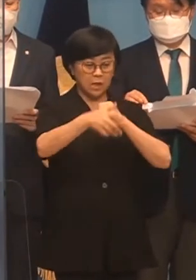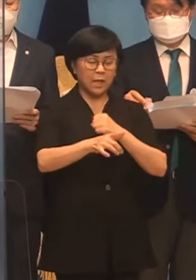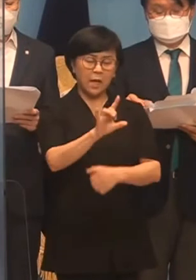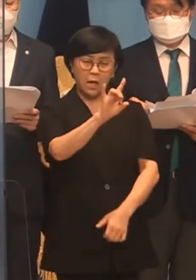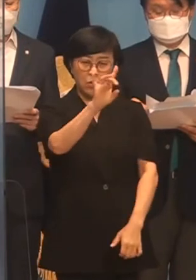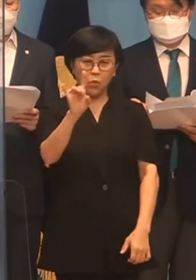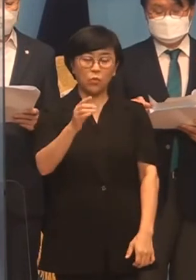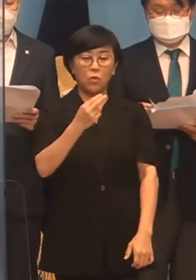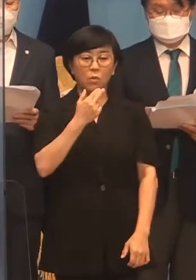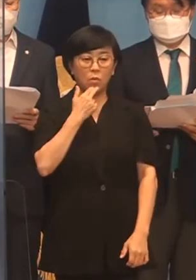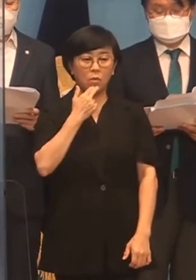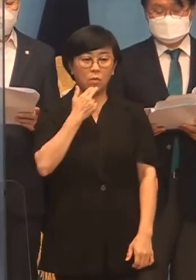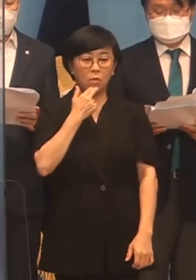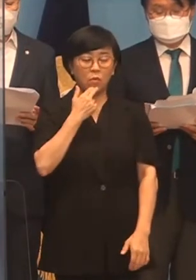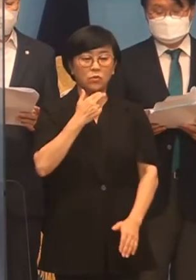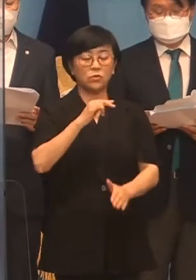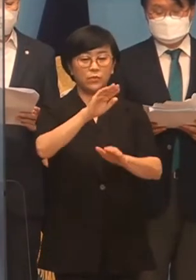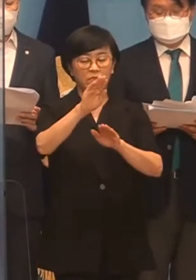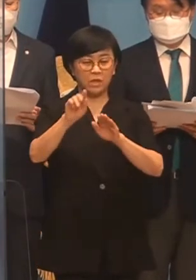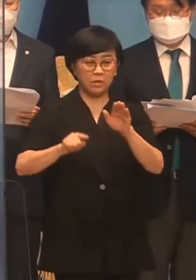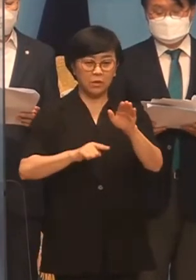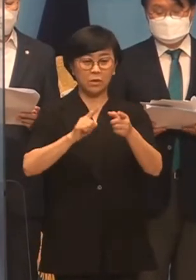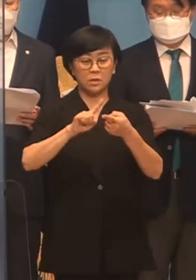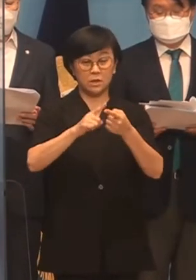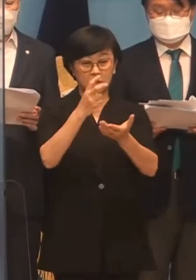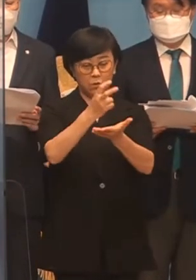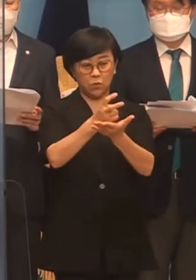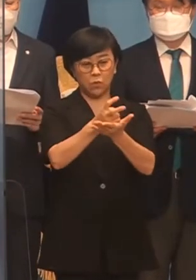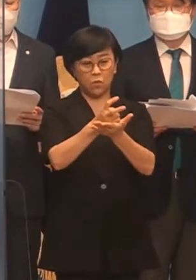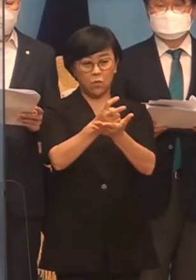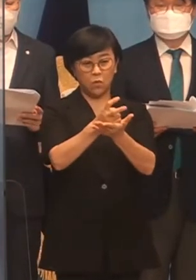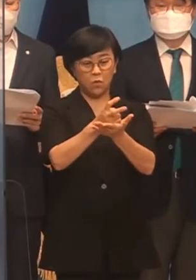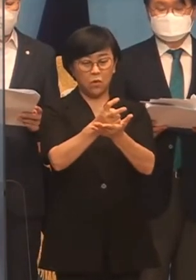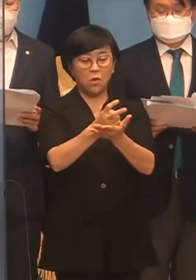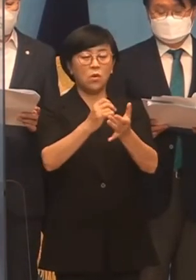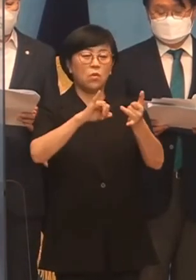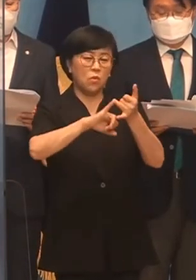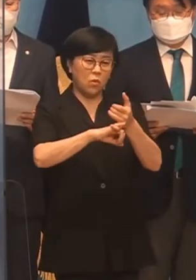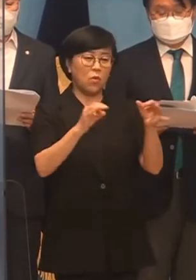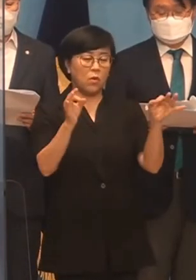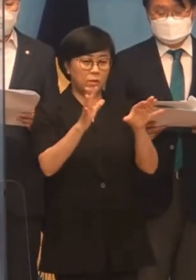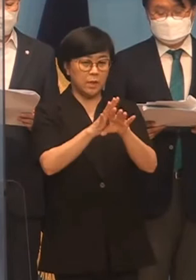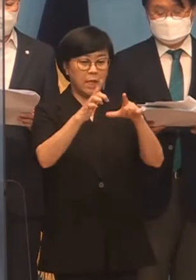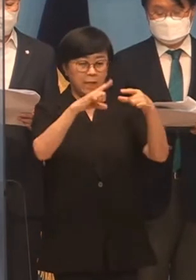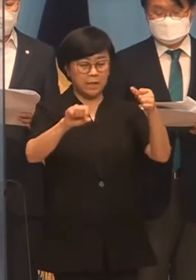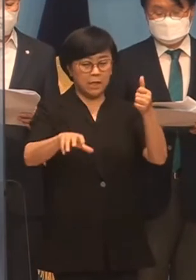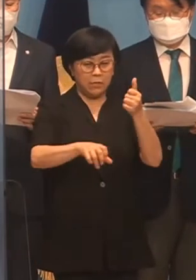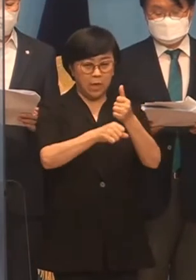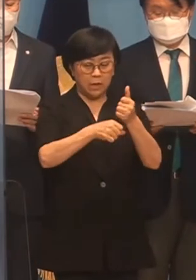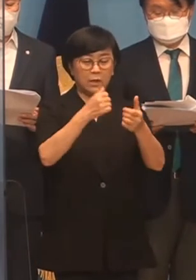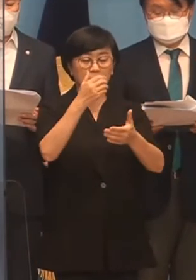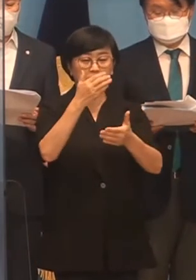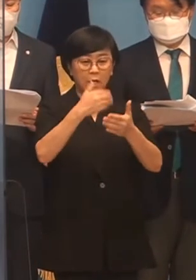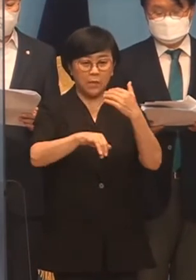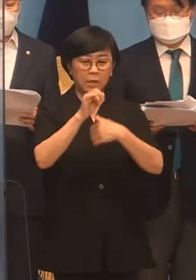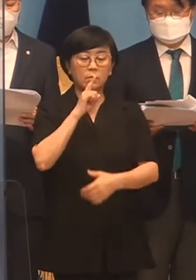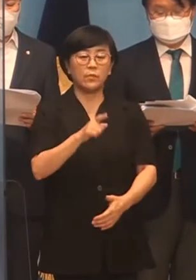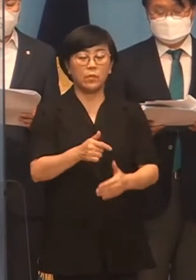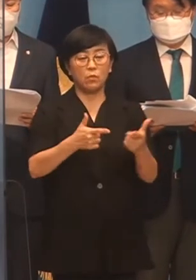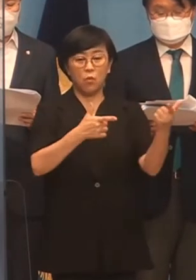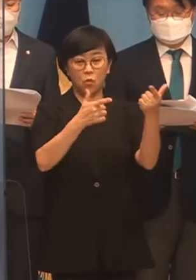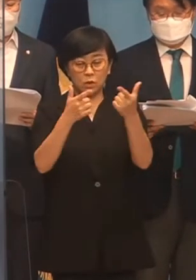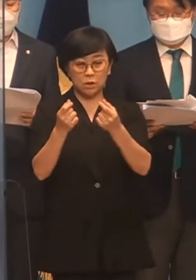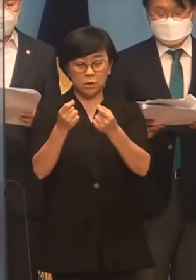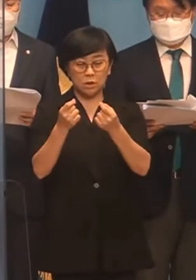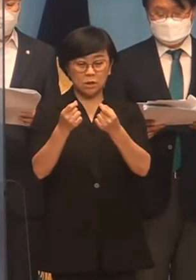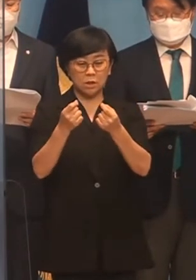어디에서도 찾아볼 수 없는 후진적 검찰 제도이자 청산되어야 할 일제의 잔재입니다. 이제는 모든